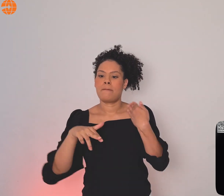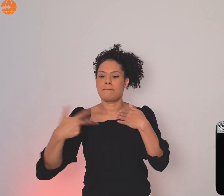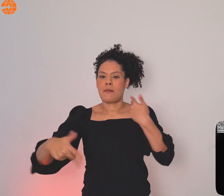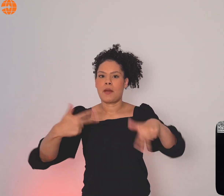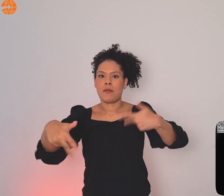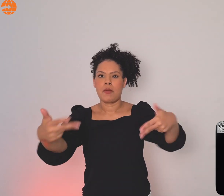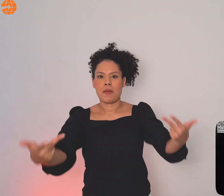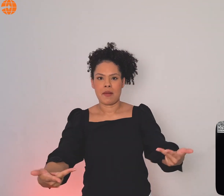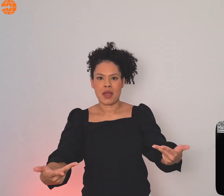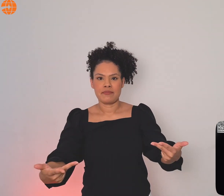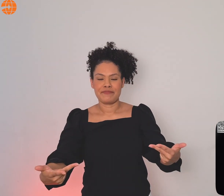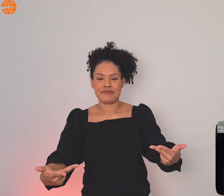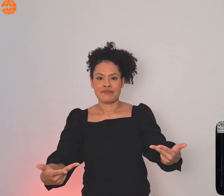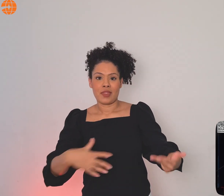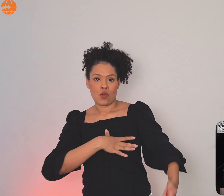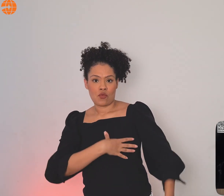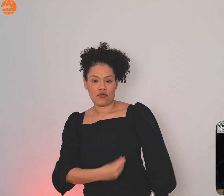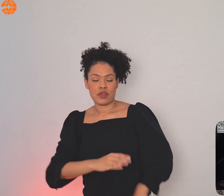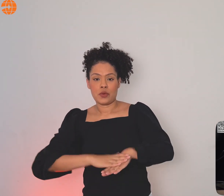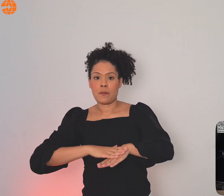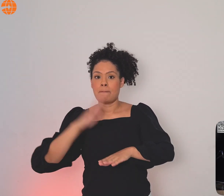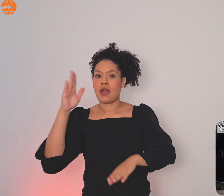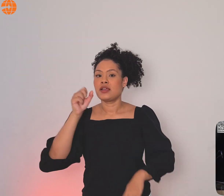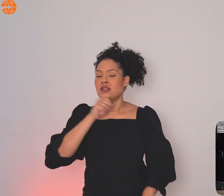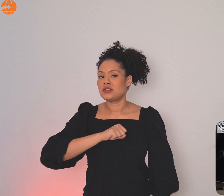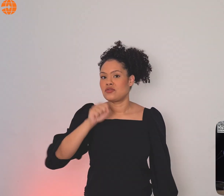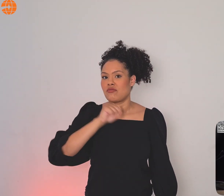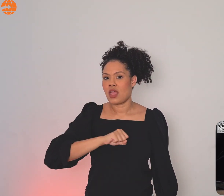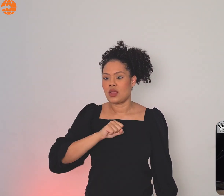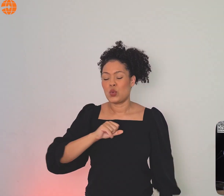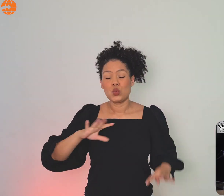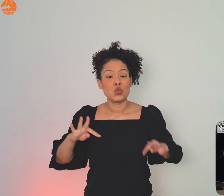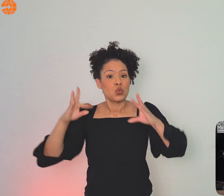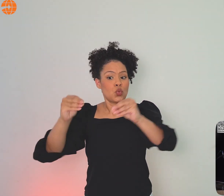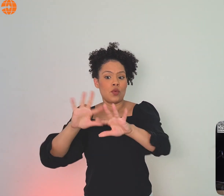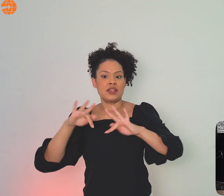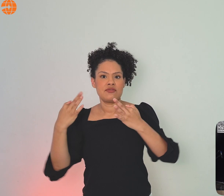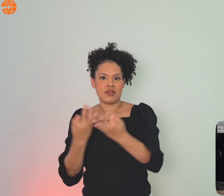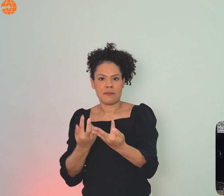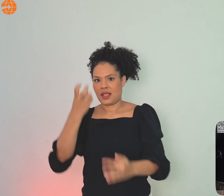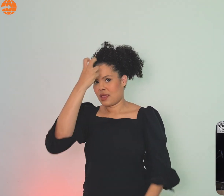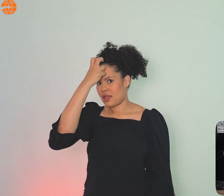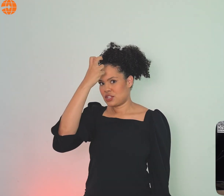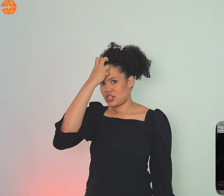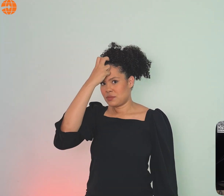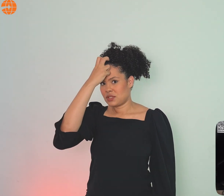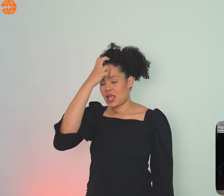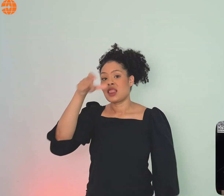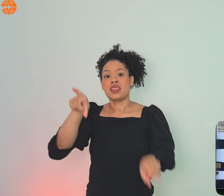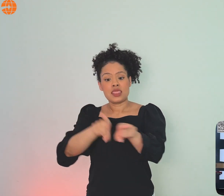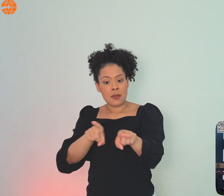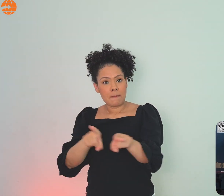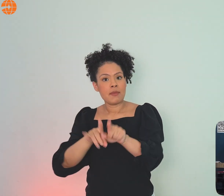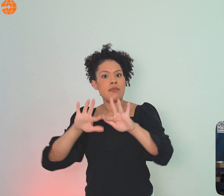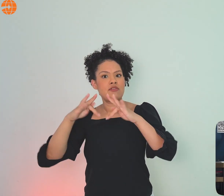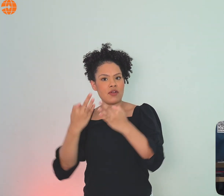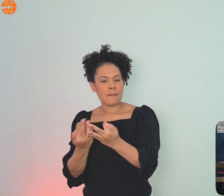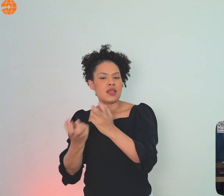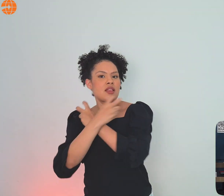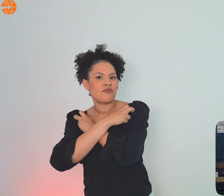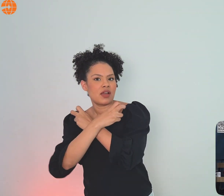filho mais velho de toda a família egípcia morreu, inclusive o filho de Faraó. O Faraó ficou, naquela